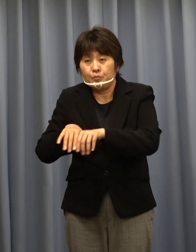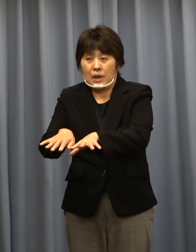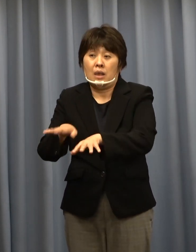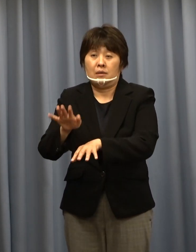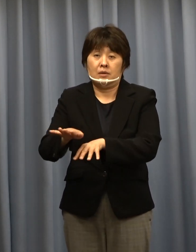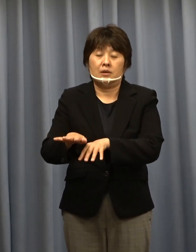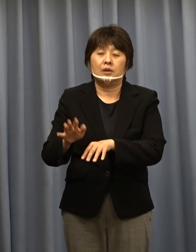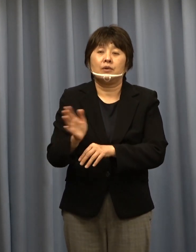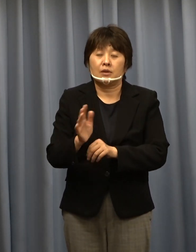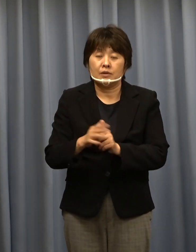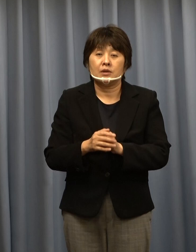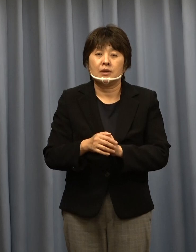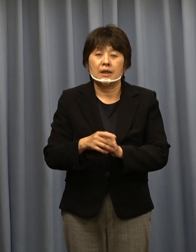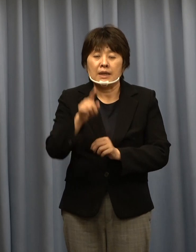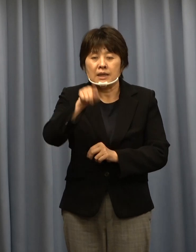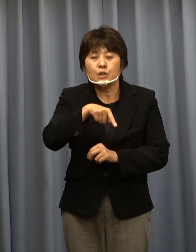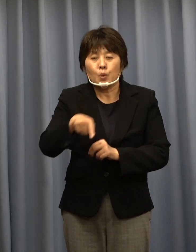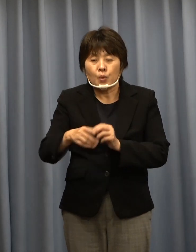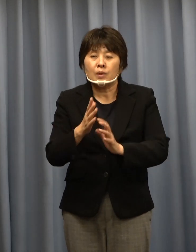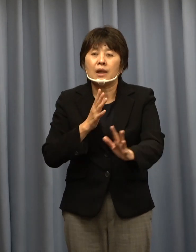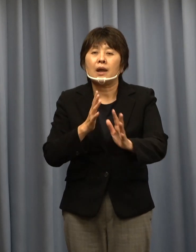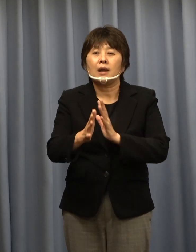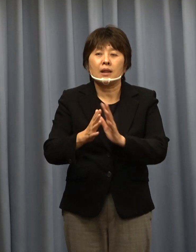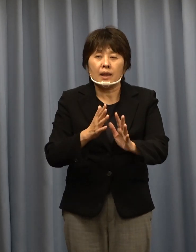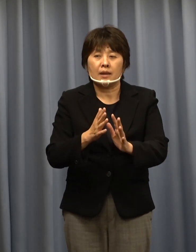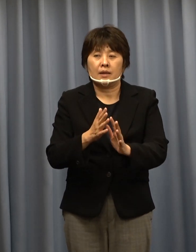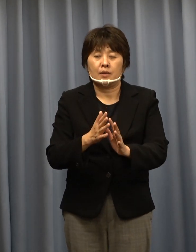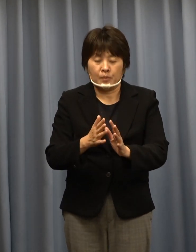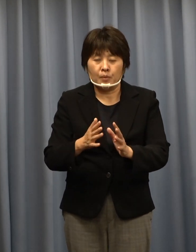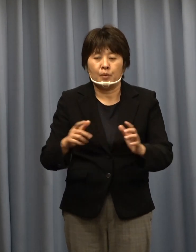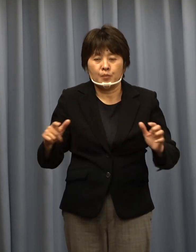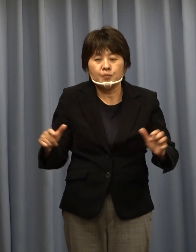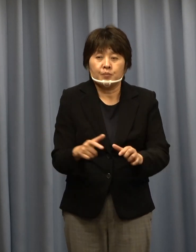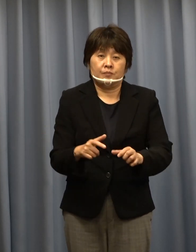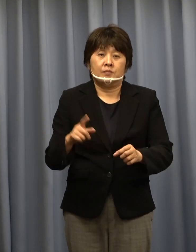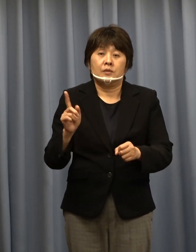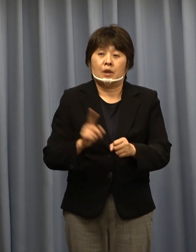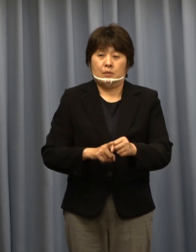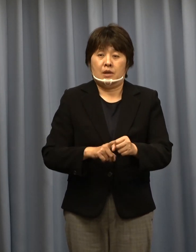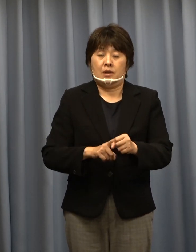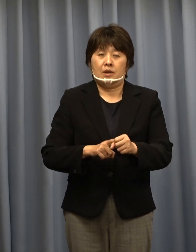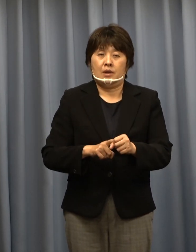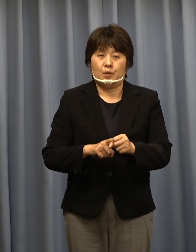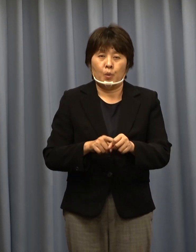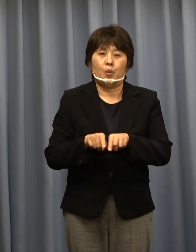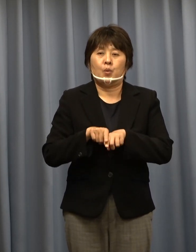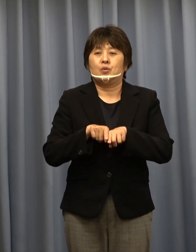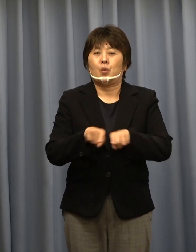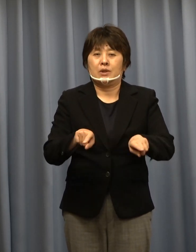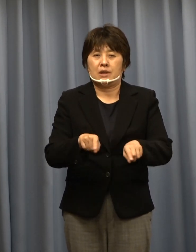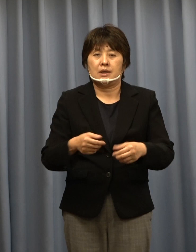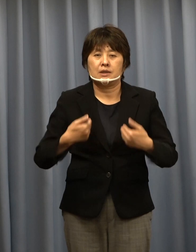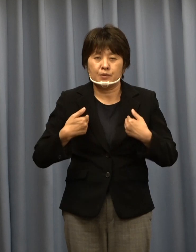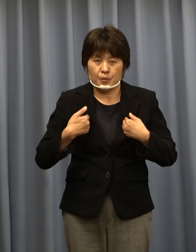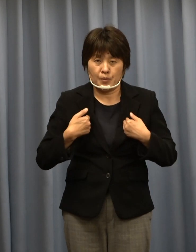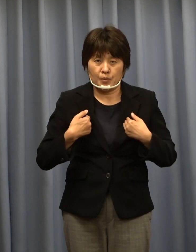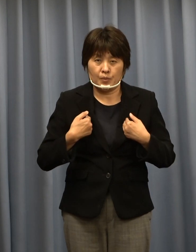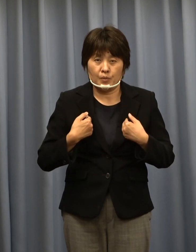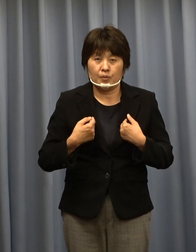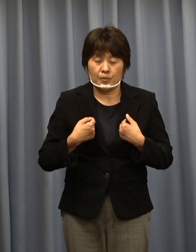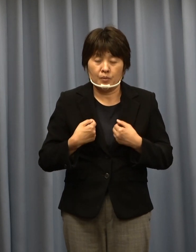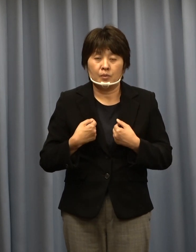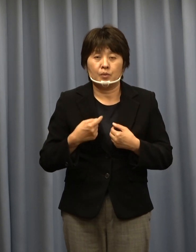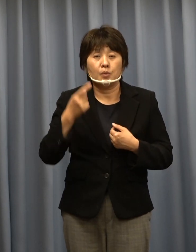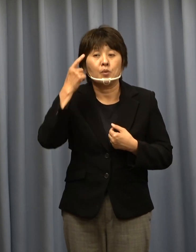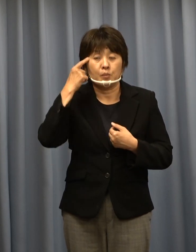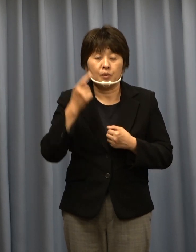くて、そもそもの人の出を抑えるためのもう一歩の措置が必要になった